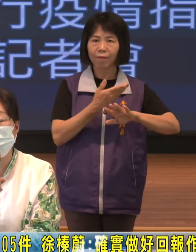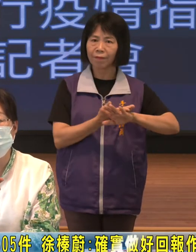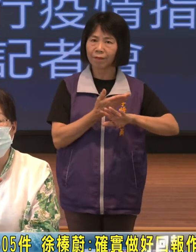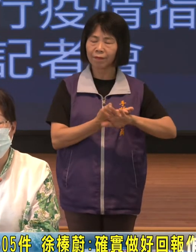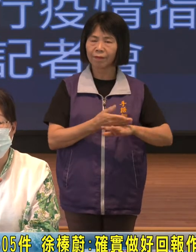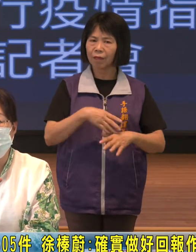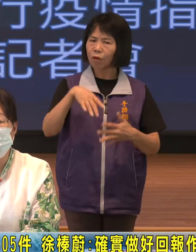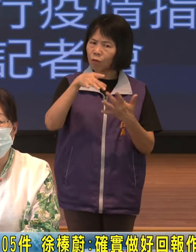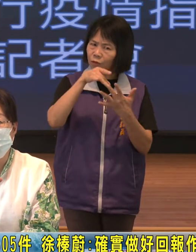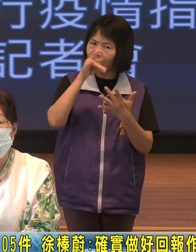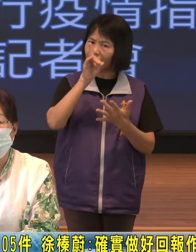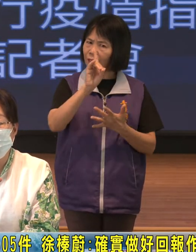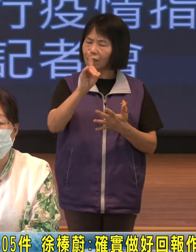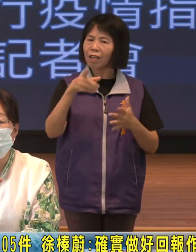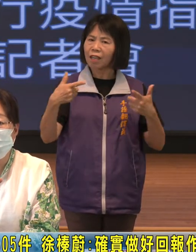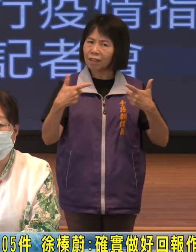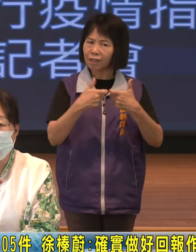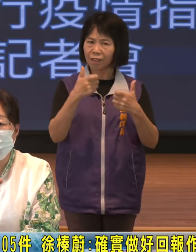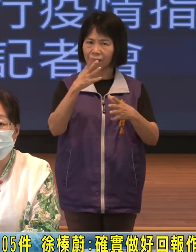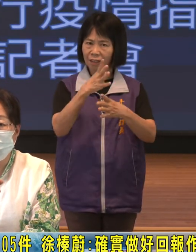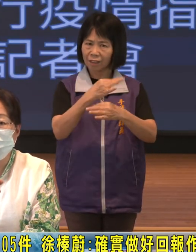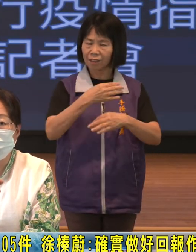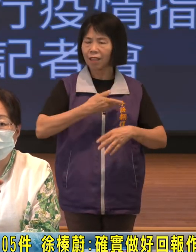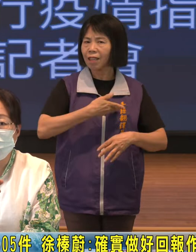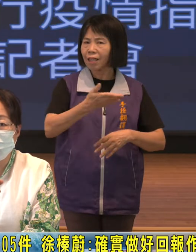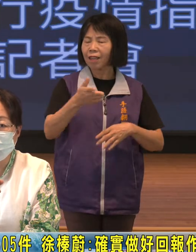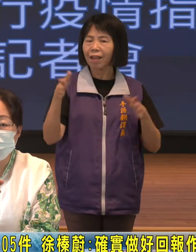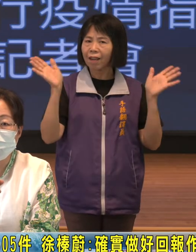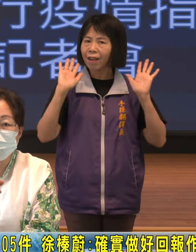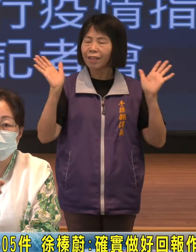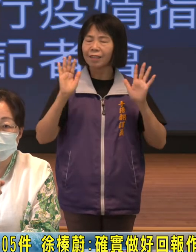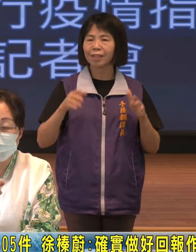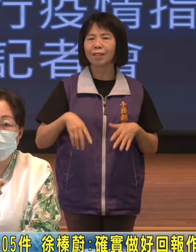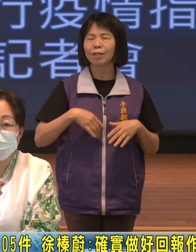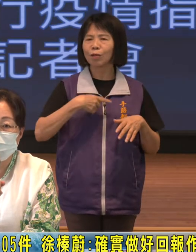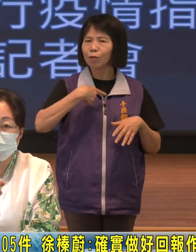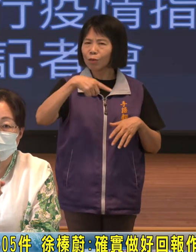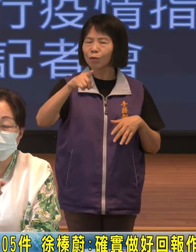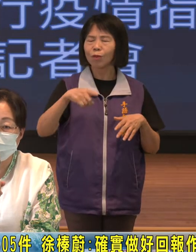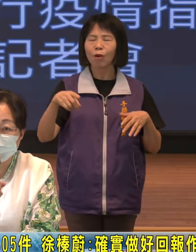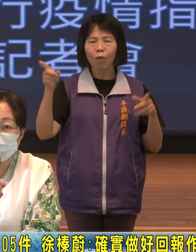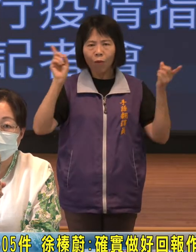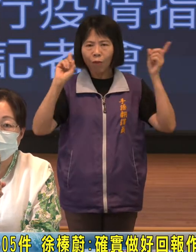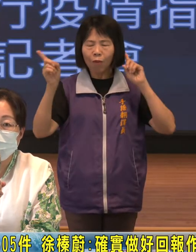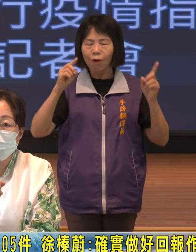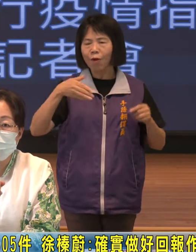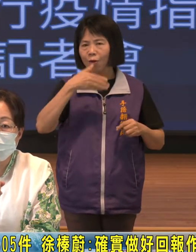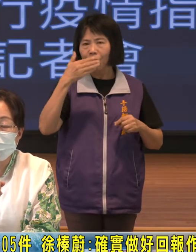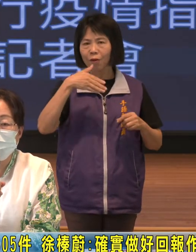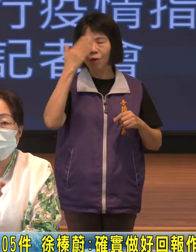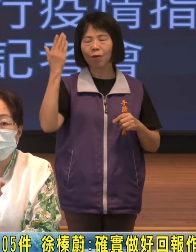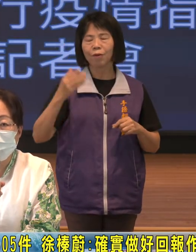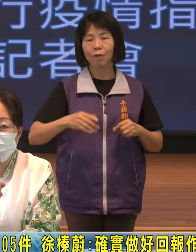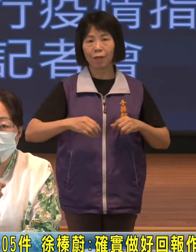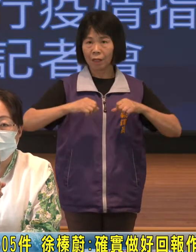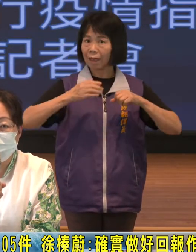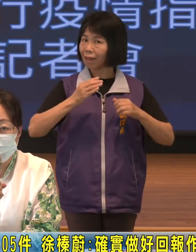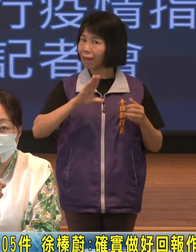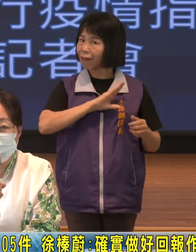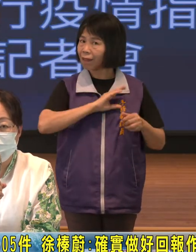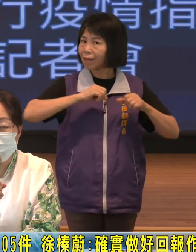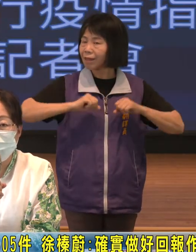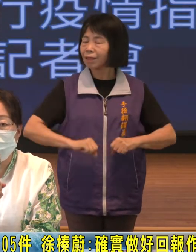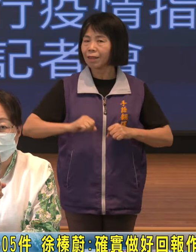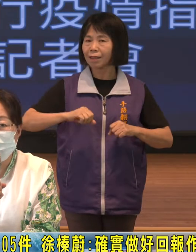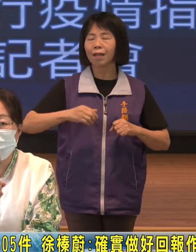择一个时间，让我们的孩子都能够有一生很难忘的回忆。当然健康安全的